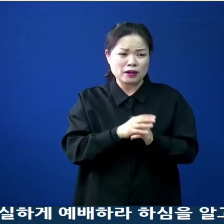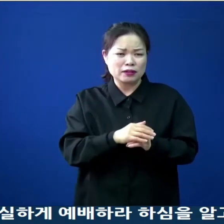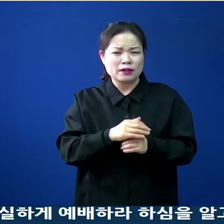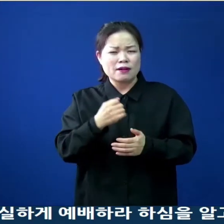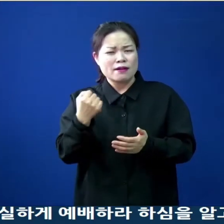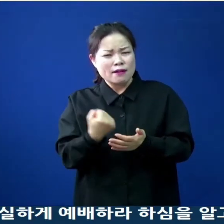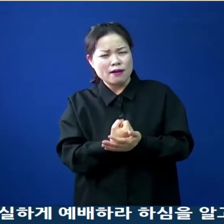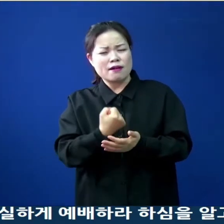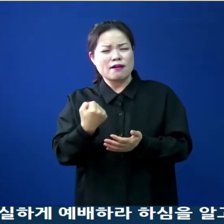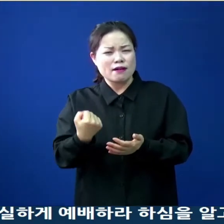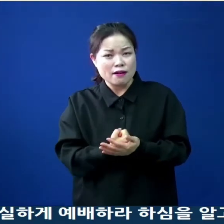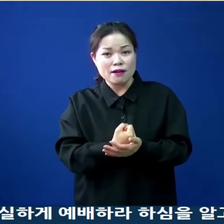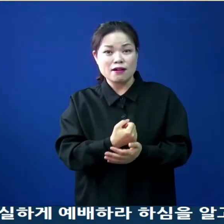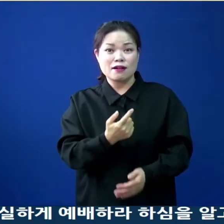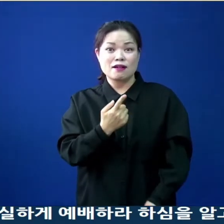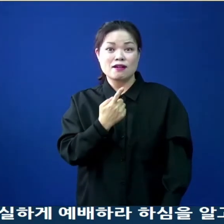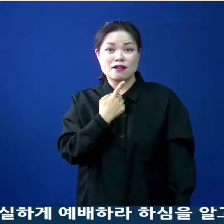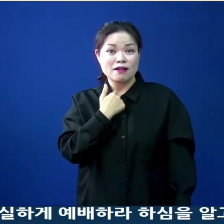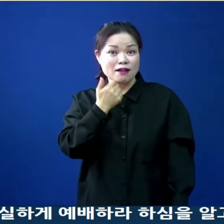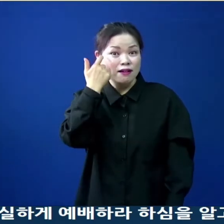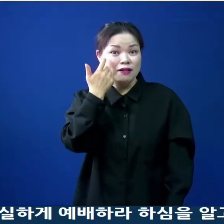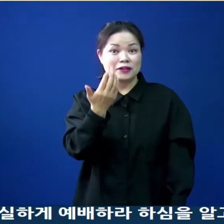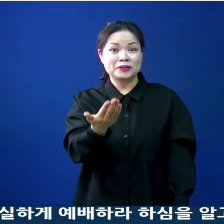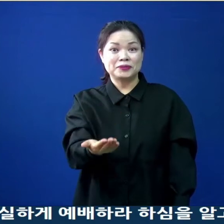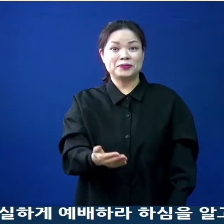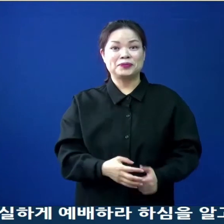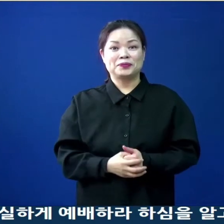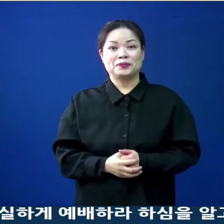애타는 마음을 혹시 가져본 적이 계십니까?